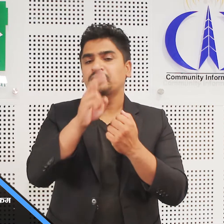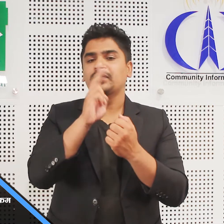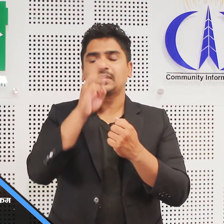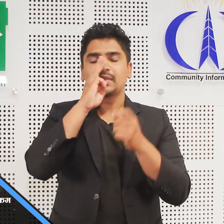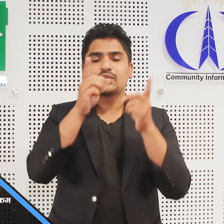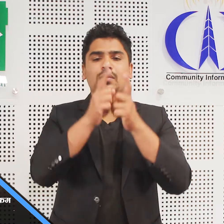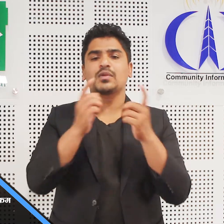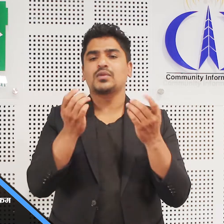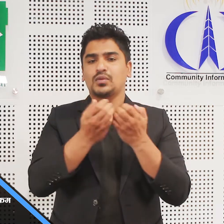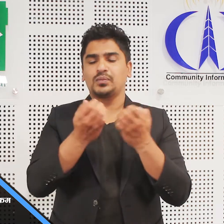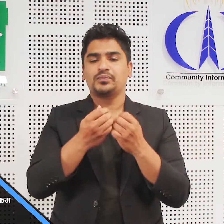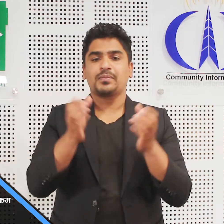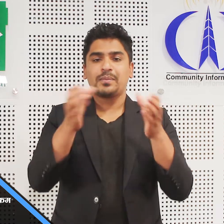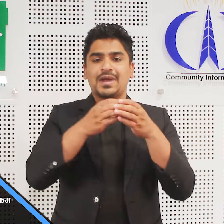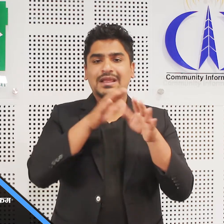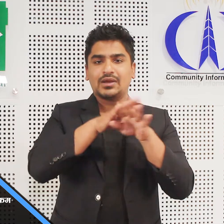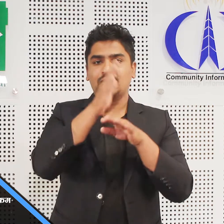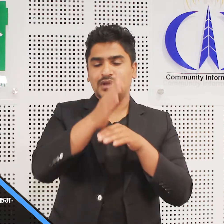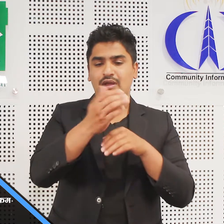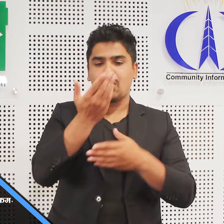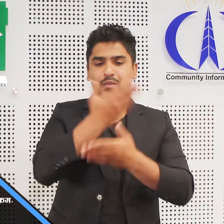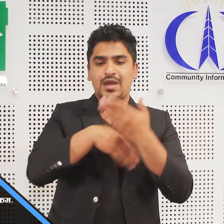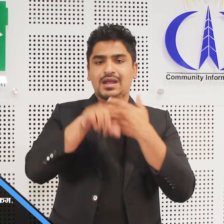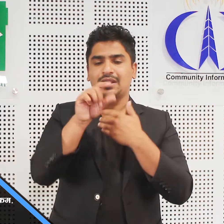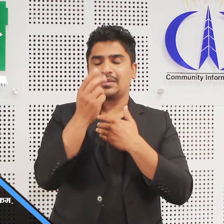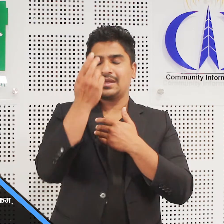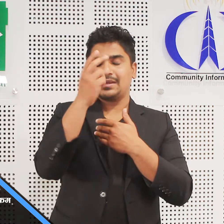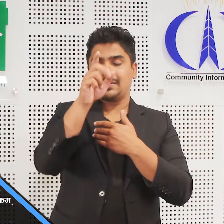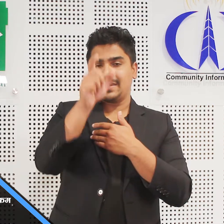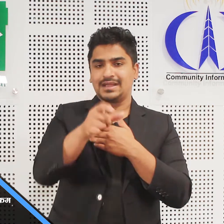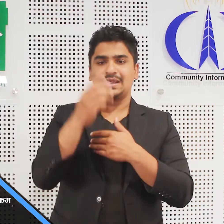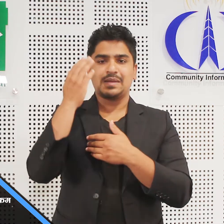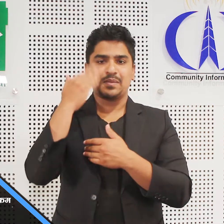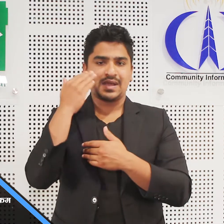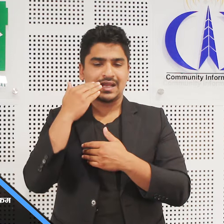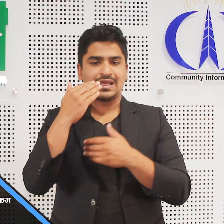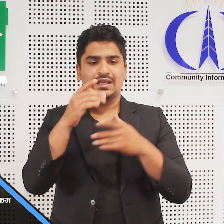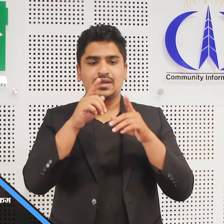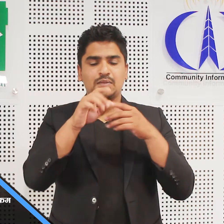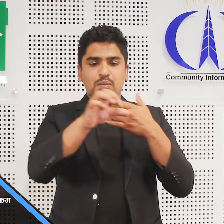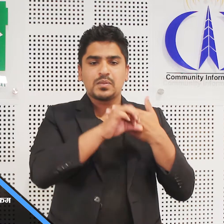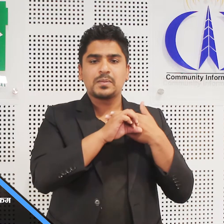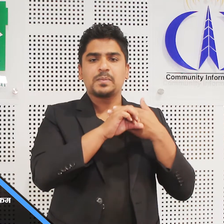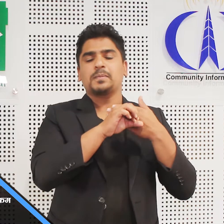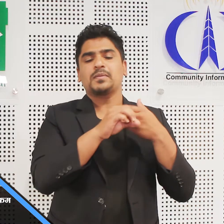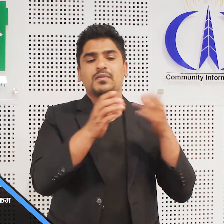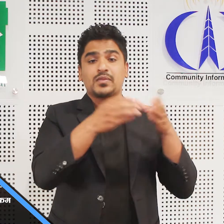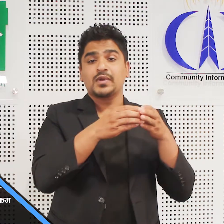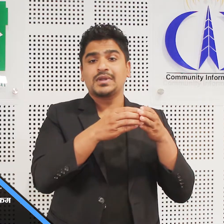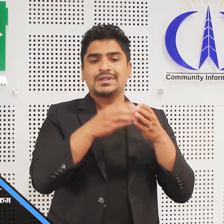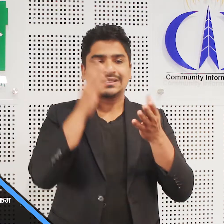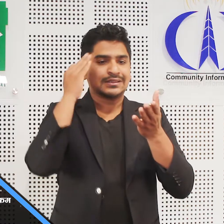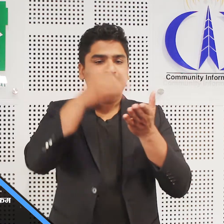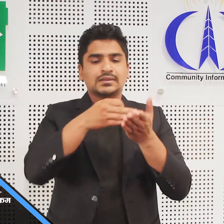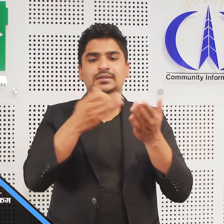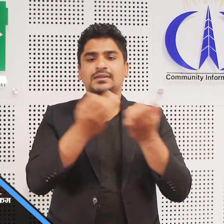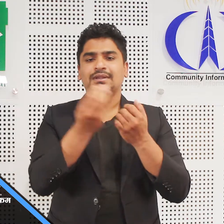अब भने पालिकाहरूले व्यवसाय पुनरुत्थानमा कसरी काम गर्नुपर्छ, यसमा छलफल गरौं। पालिकाहरूले अपाङ्गता भएका